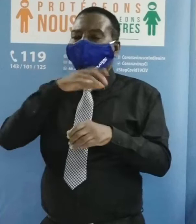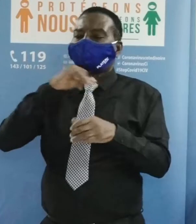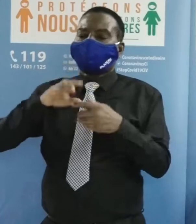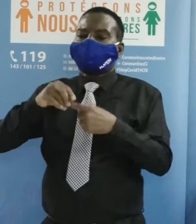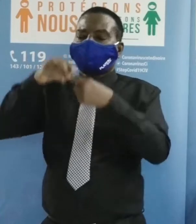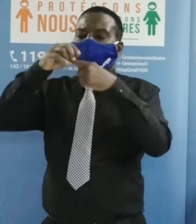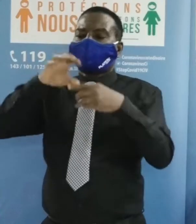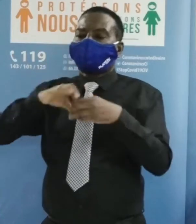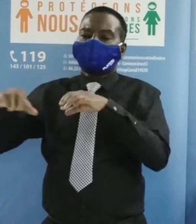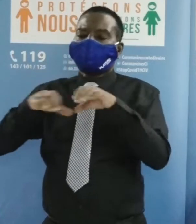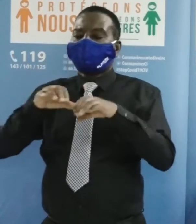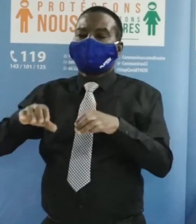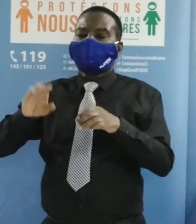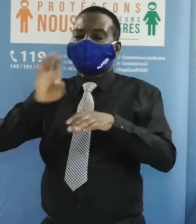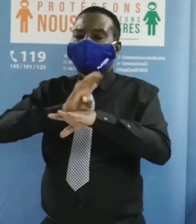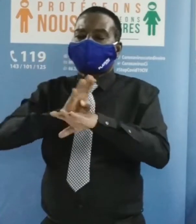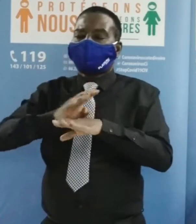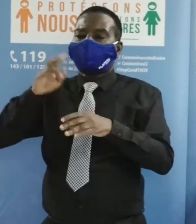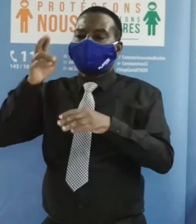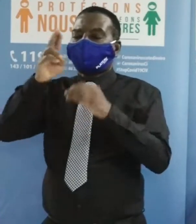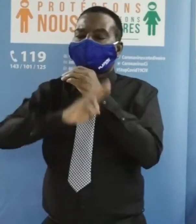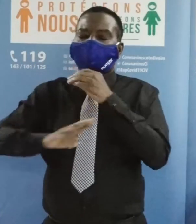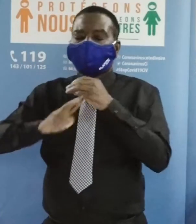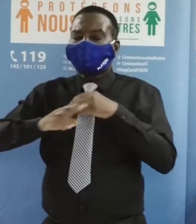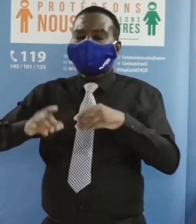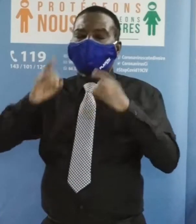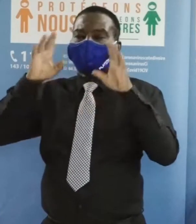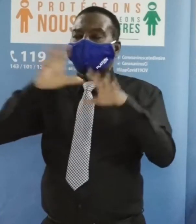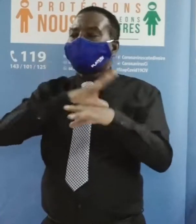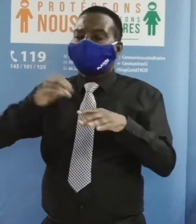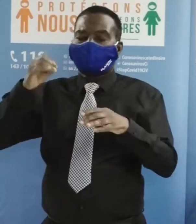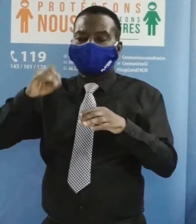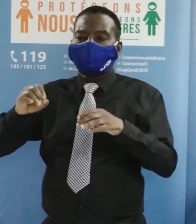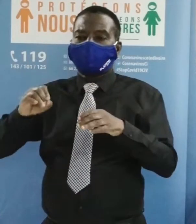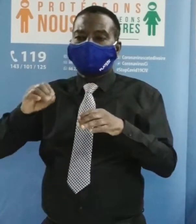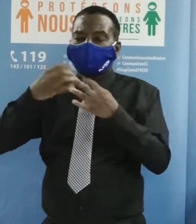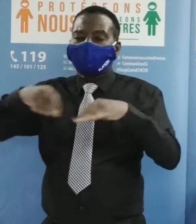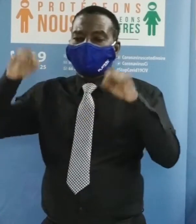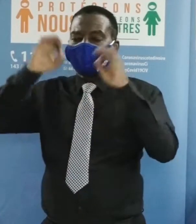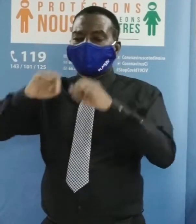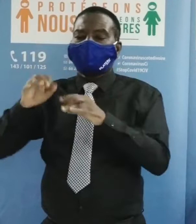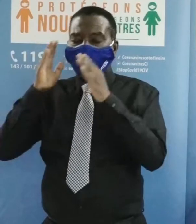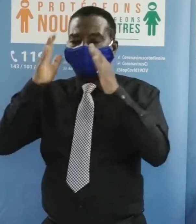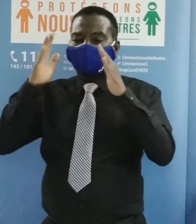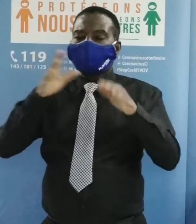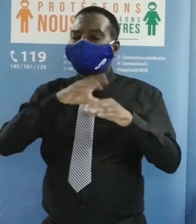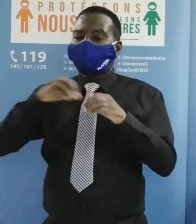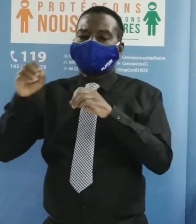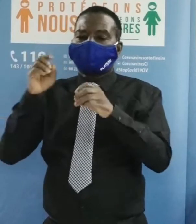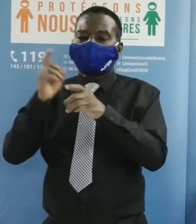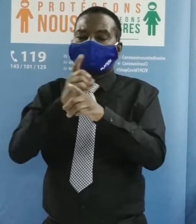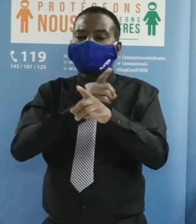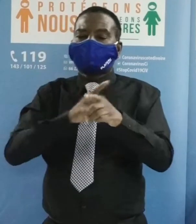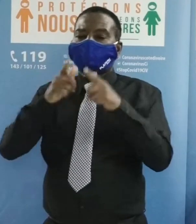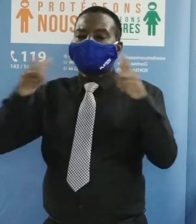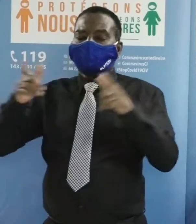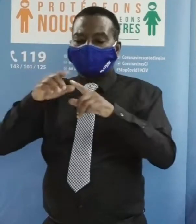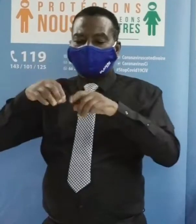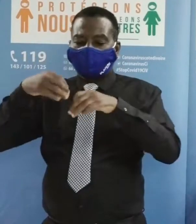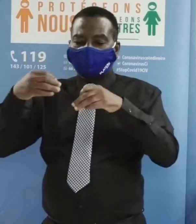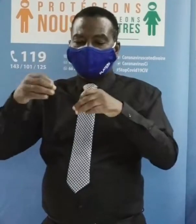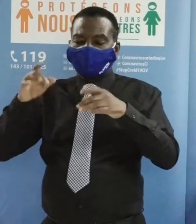fond de bouaké une zone à risque et méritent attention afin d'éviter d'y développer deux gros foyers par une